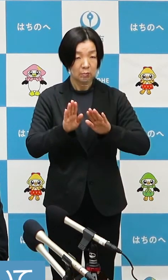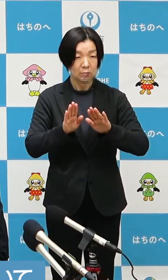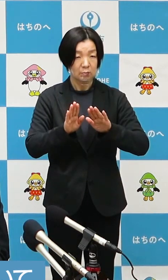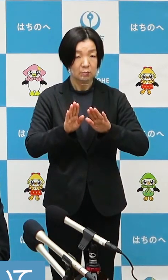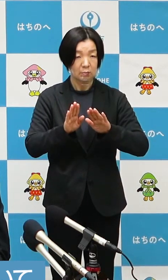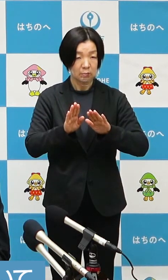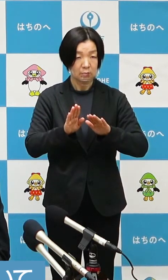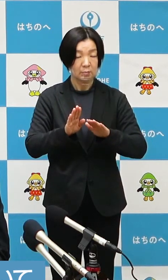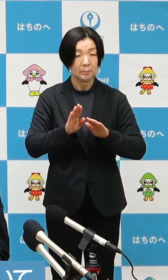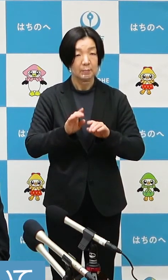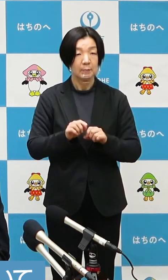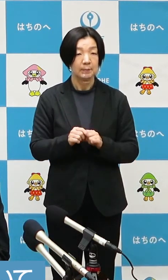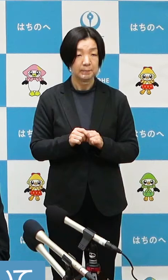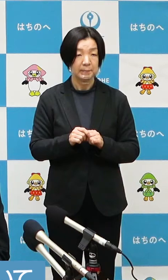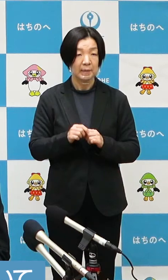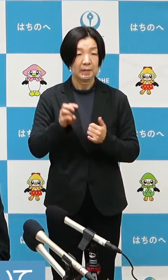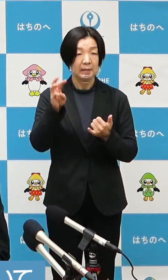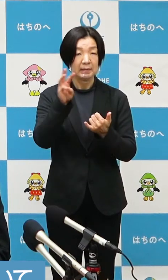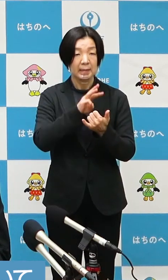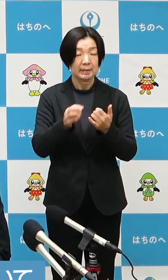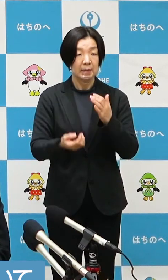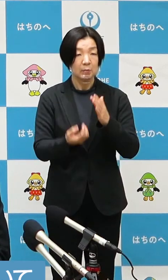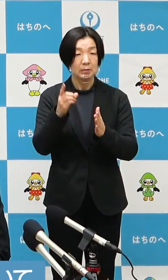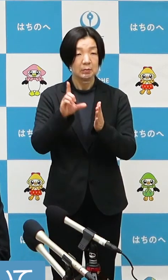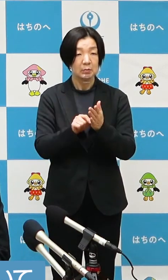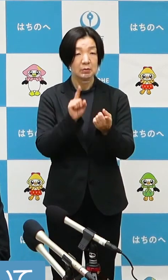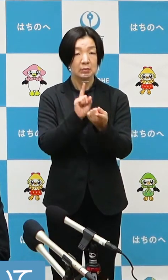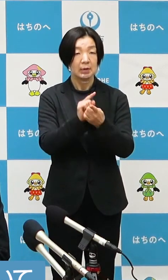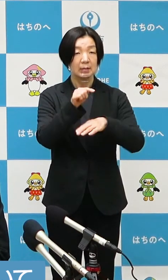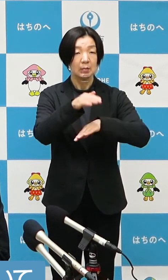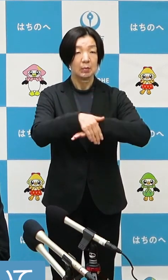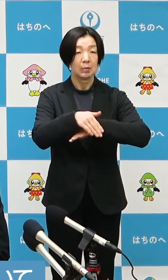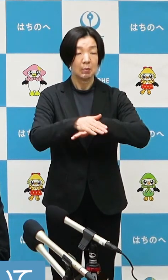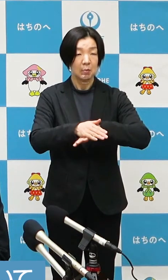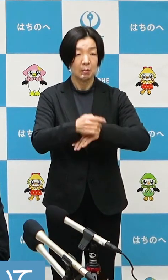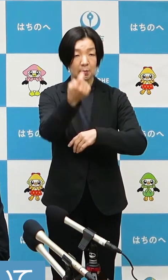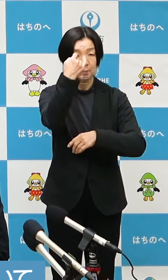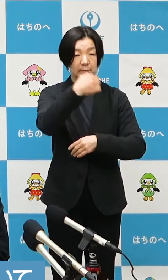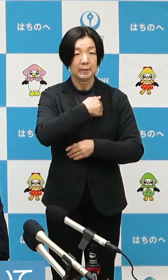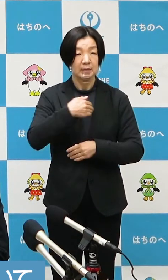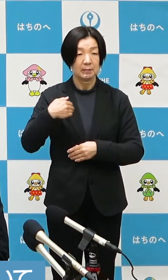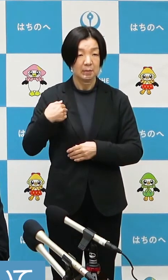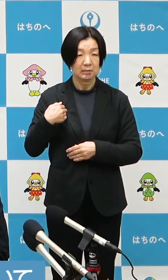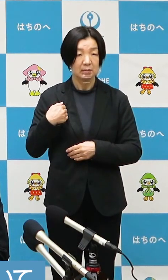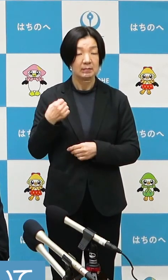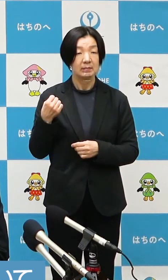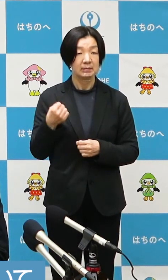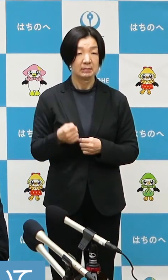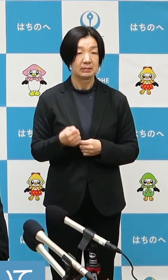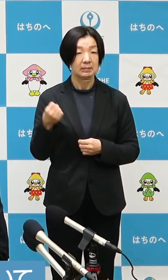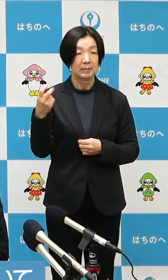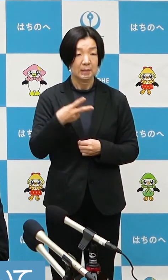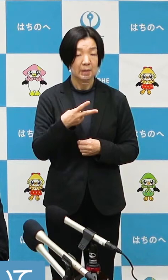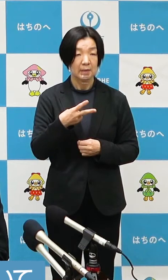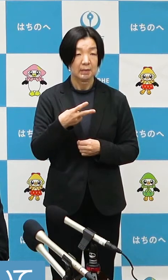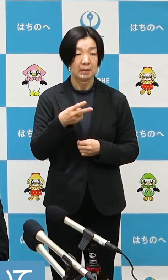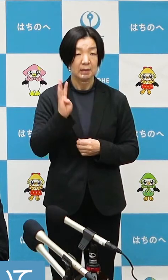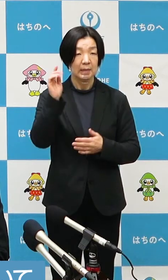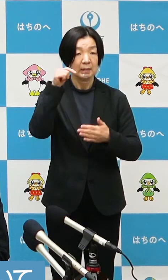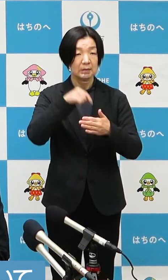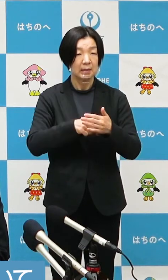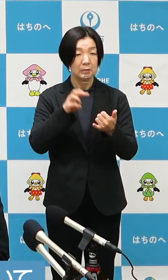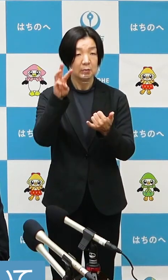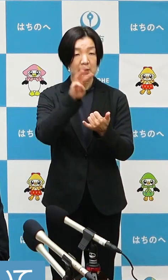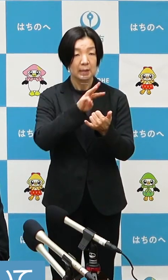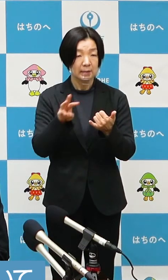た場合の対応を学ぶことができますまた県内の災害に関する映像アーカイブで